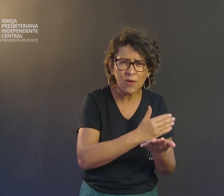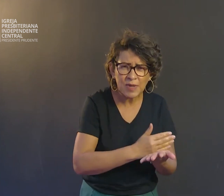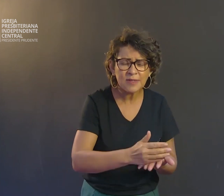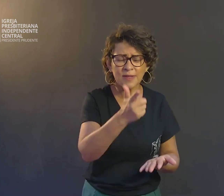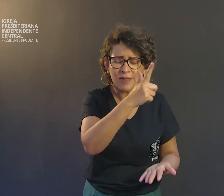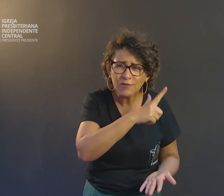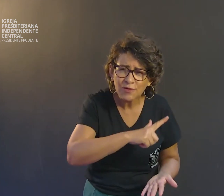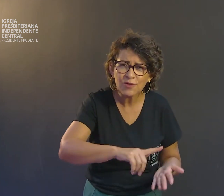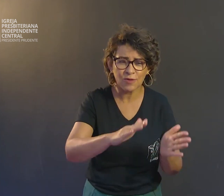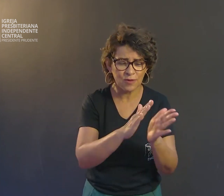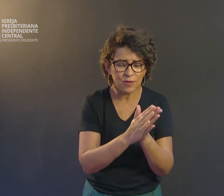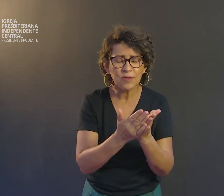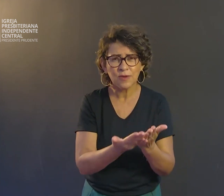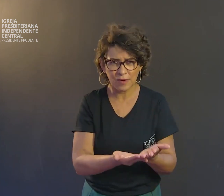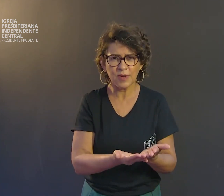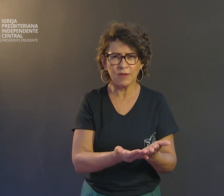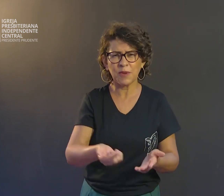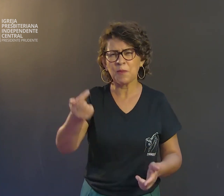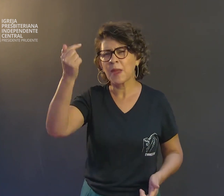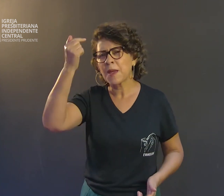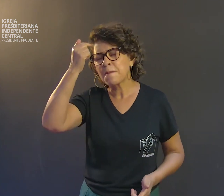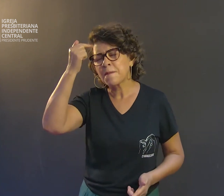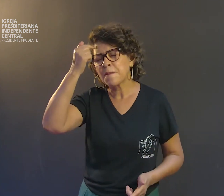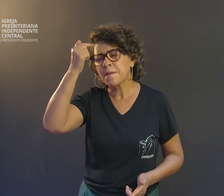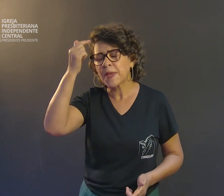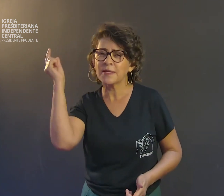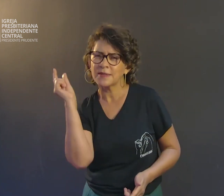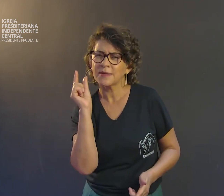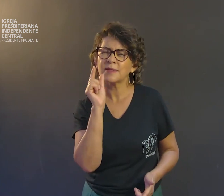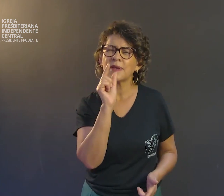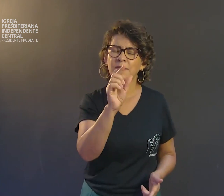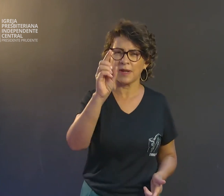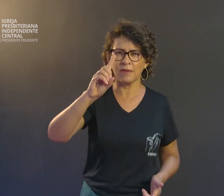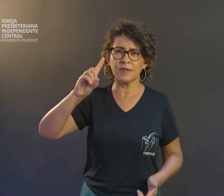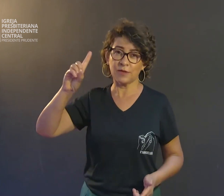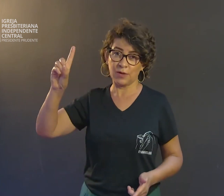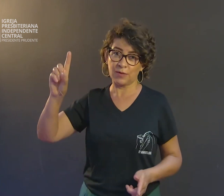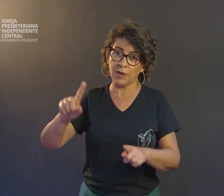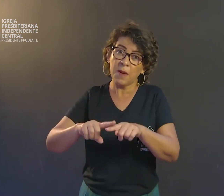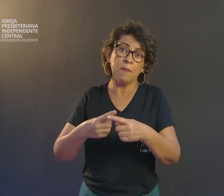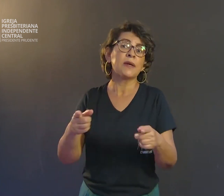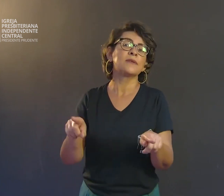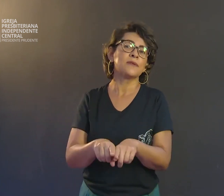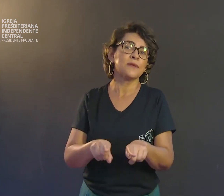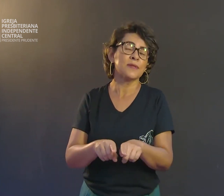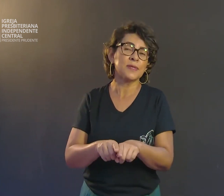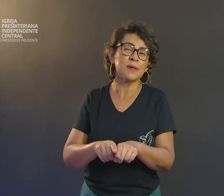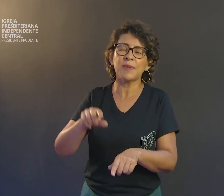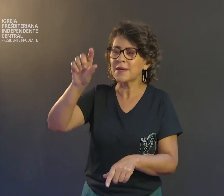Deus. Medite, mas também escolha obedecer. Ouvir a voz de Deus e não